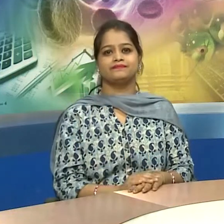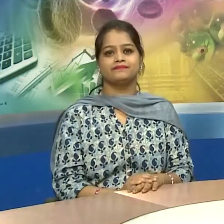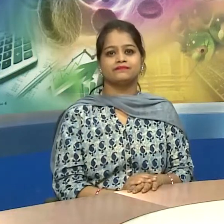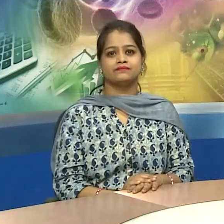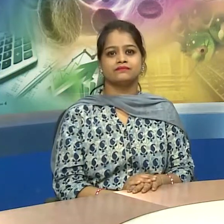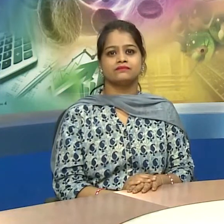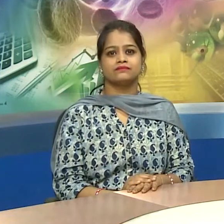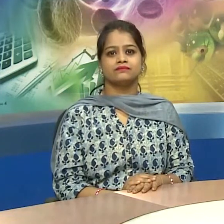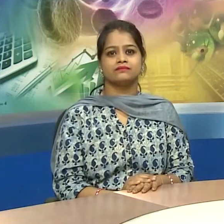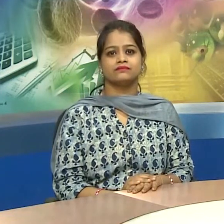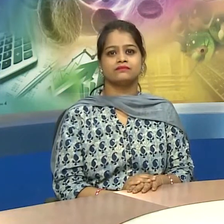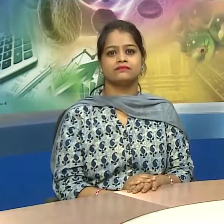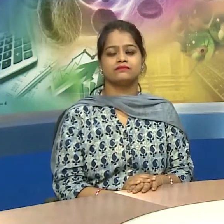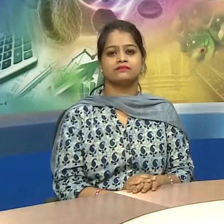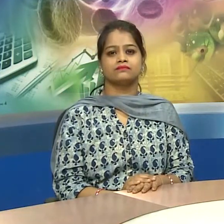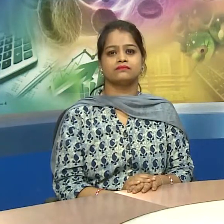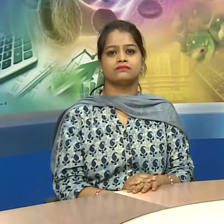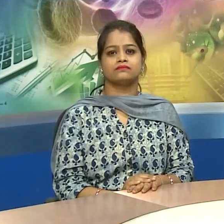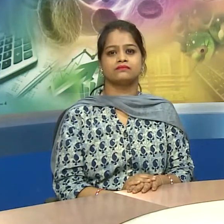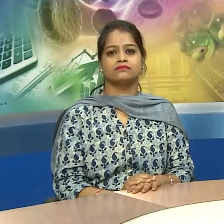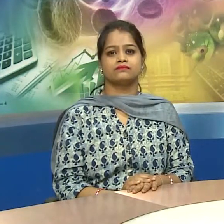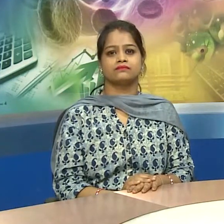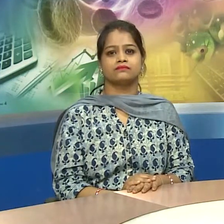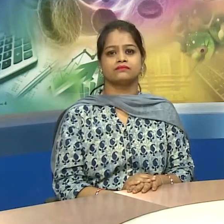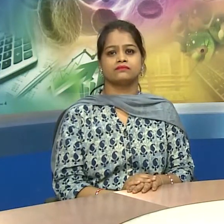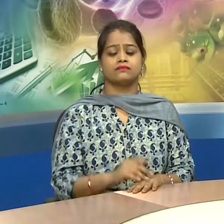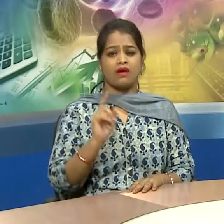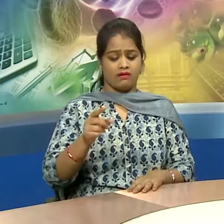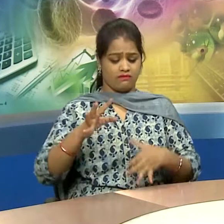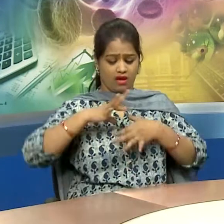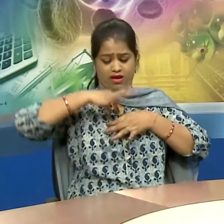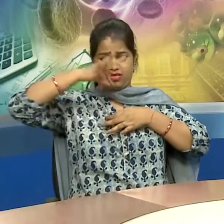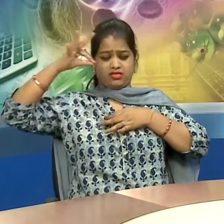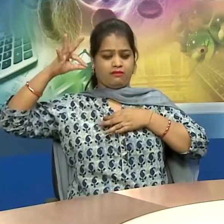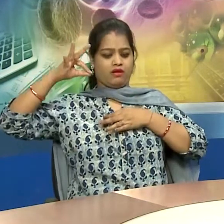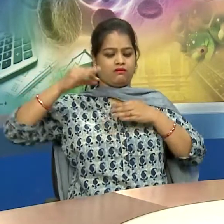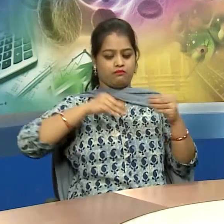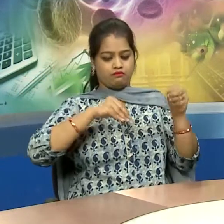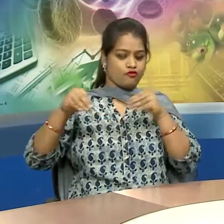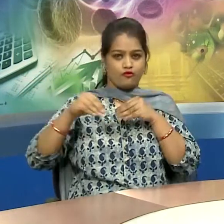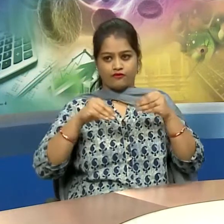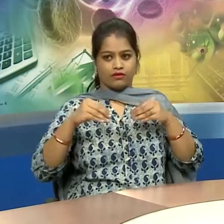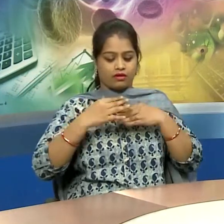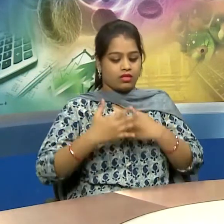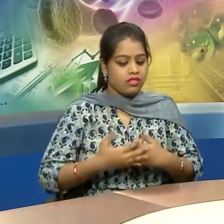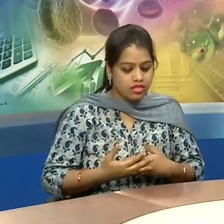तो आत्मा को हिलना झुकना नहीं है और देह को